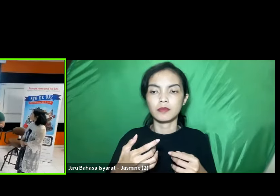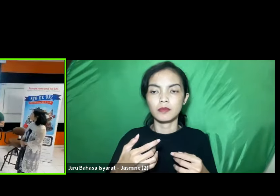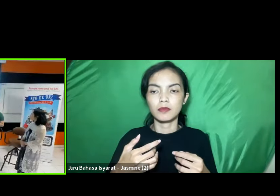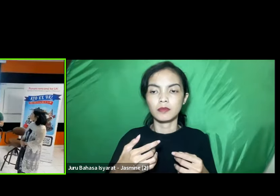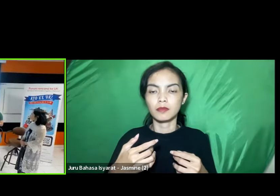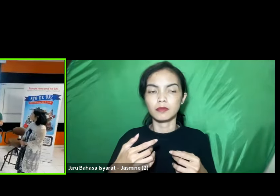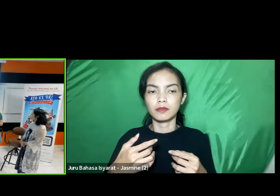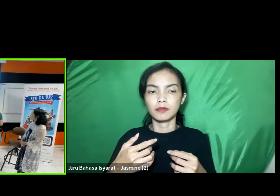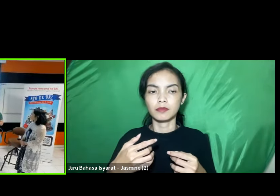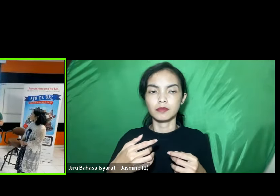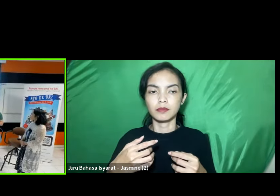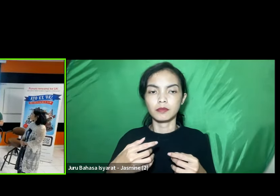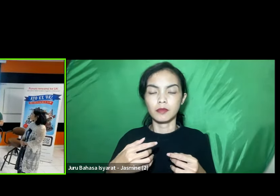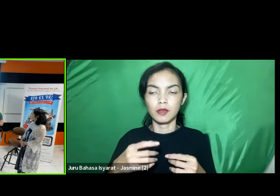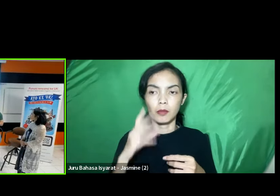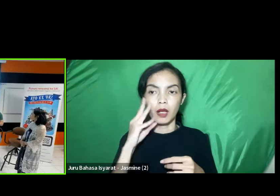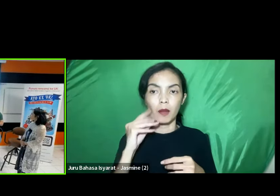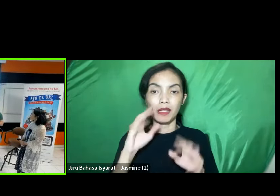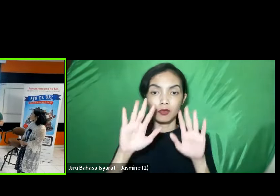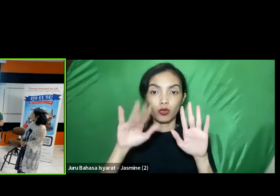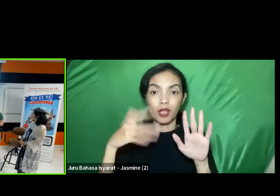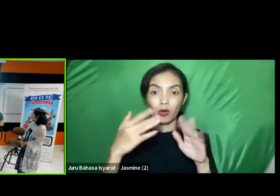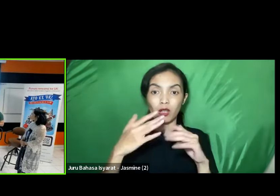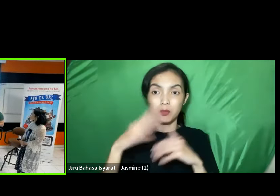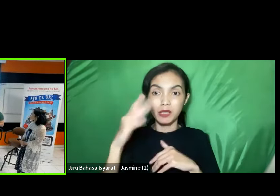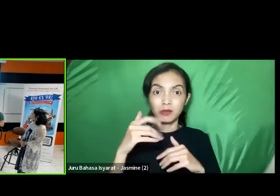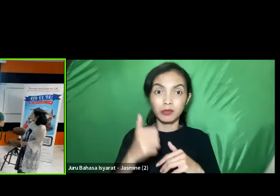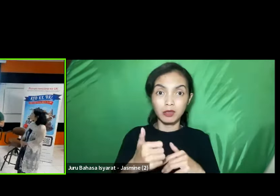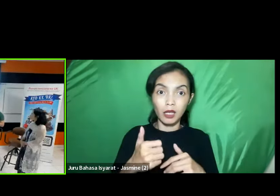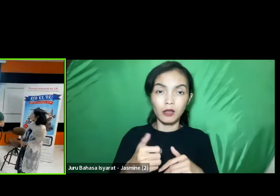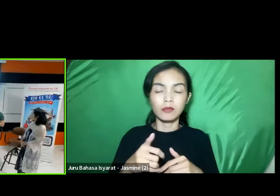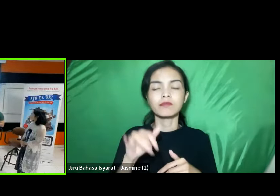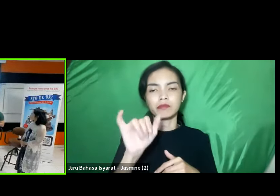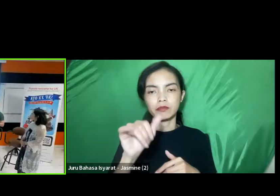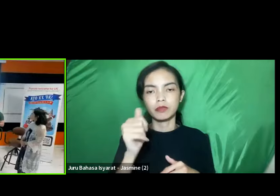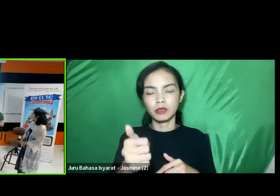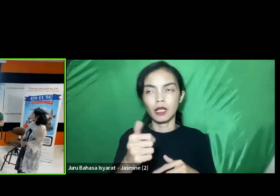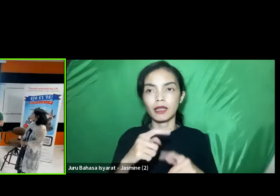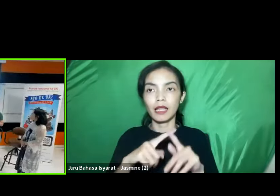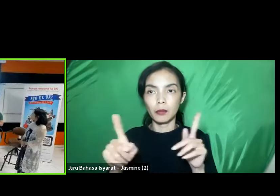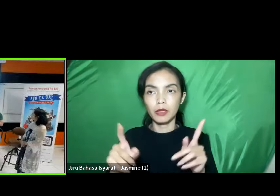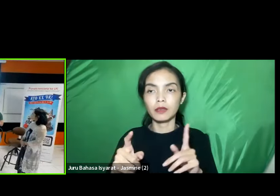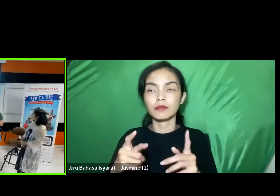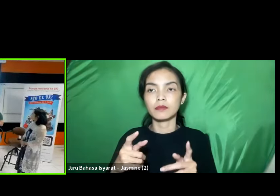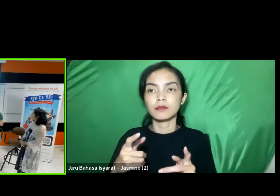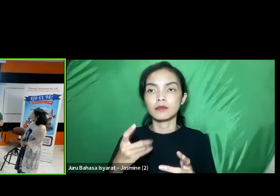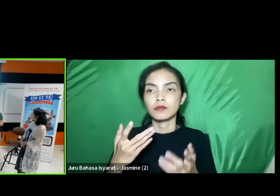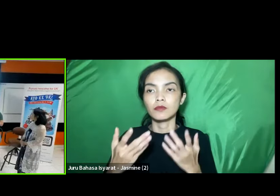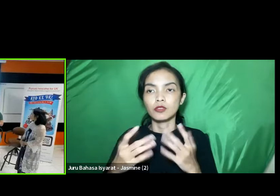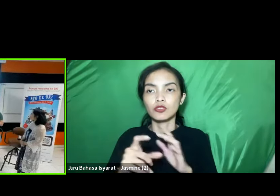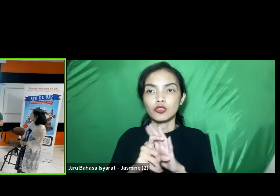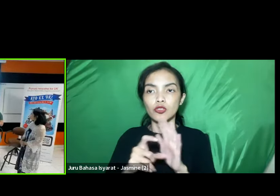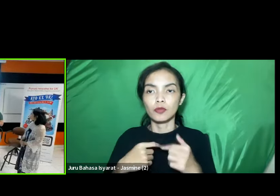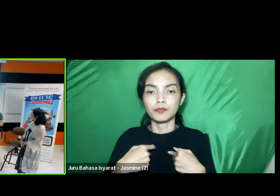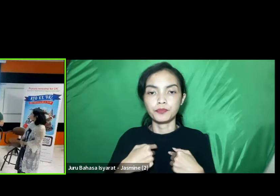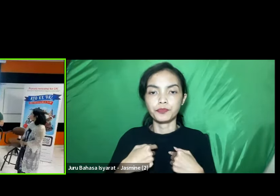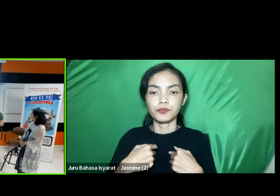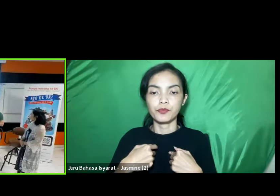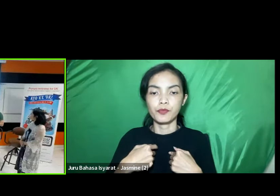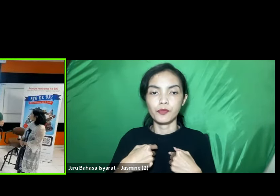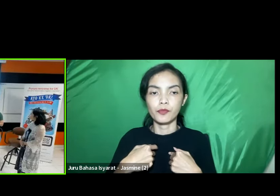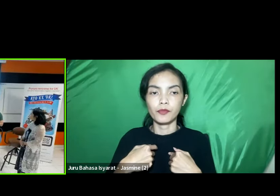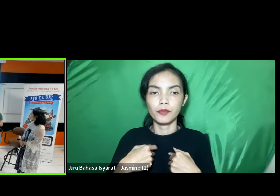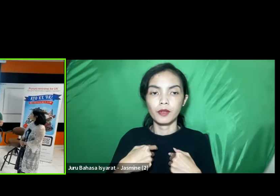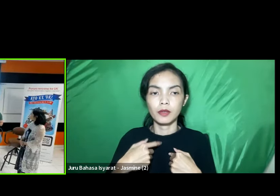pengalaman kayak lebih dar tahunh bisa dipakurutu Bisa Kak misalnya akuaktu k akan mengambil